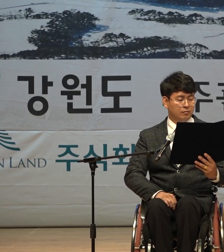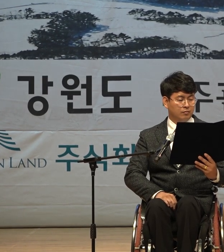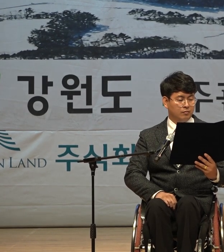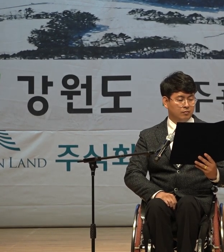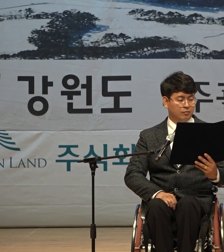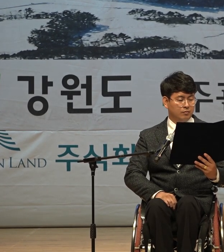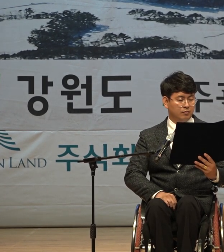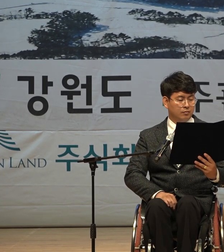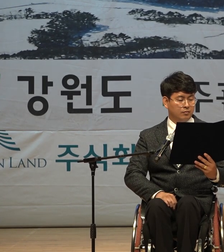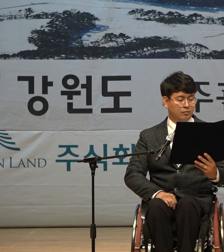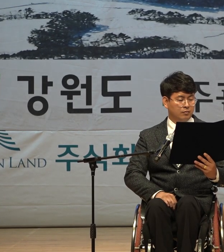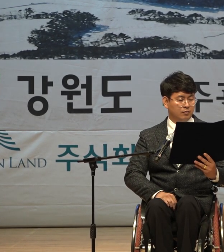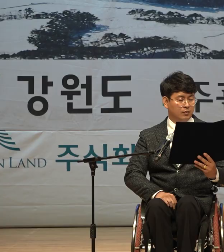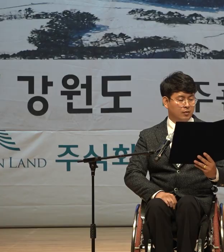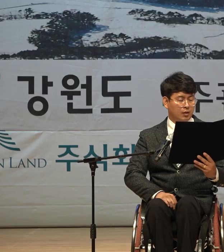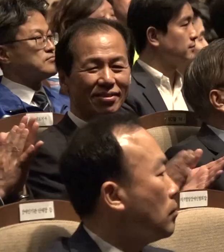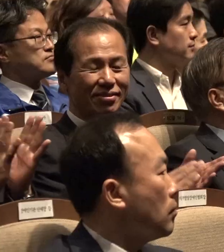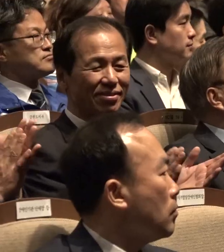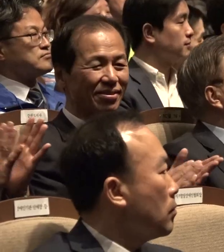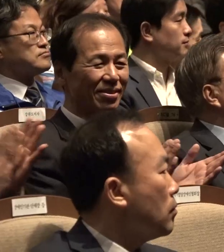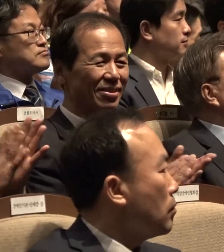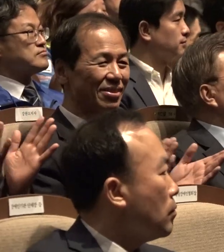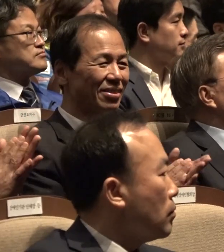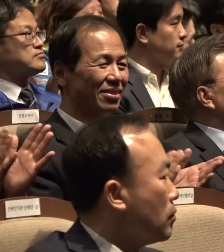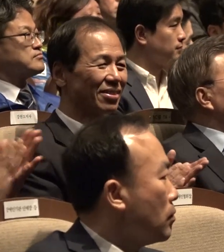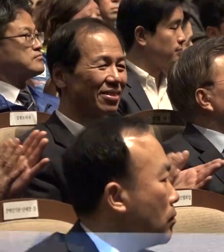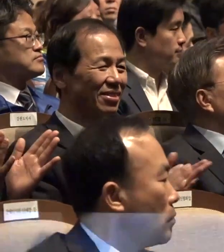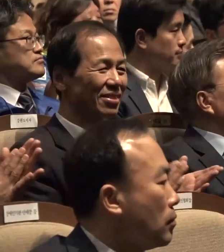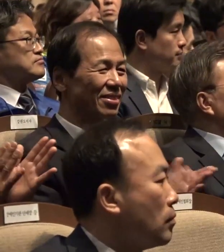영역에서 차별을 받지 아니한다.